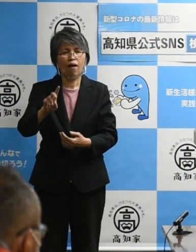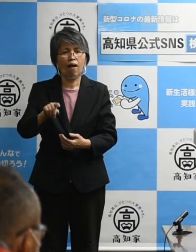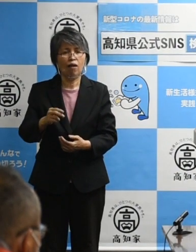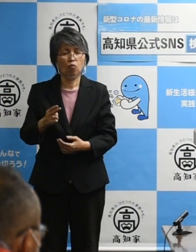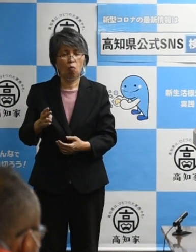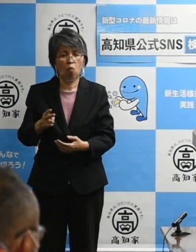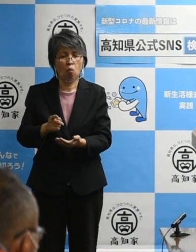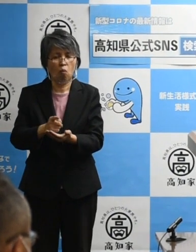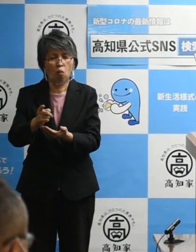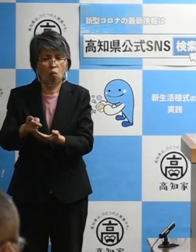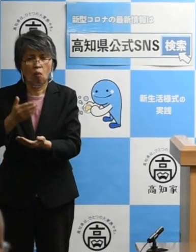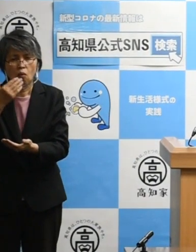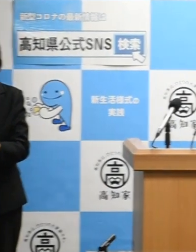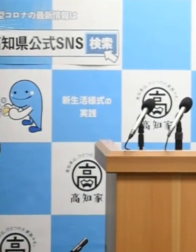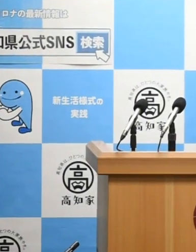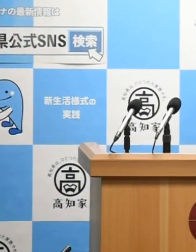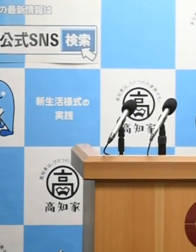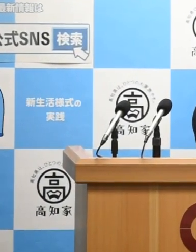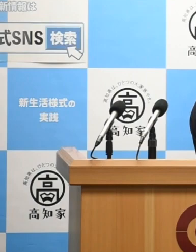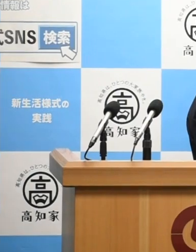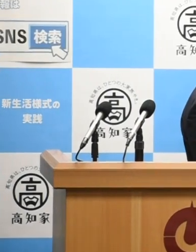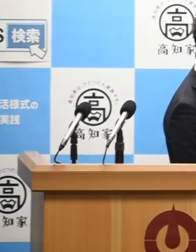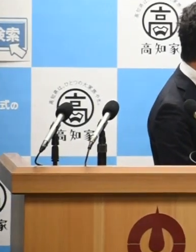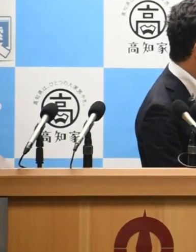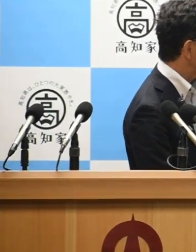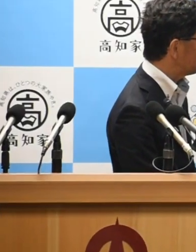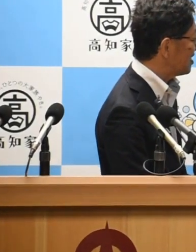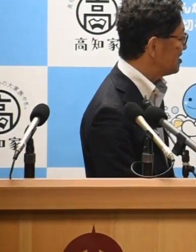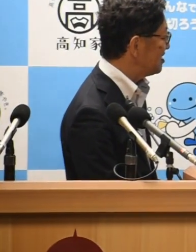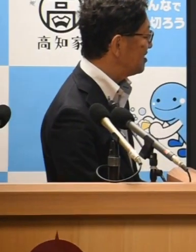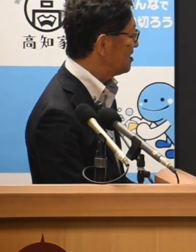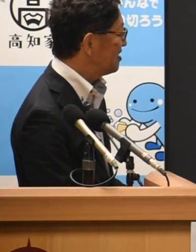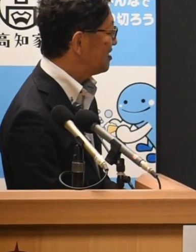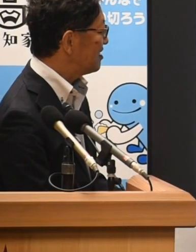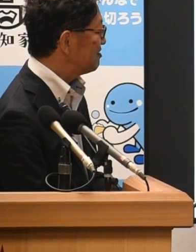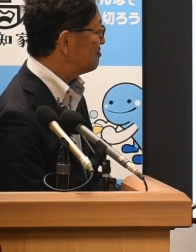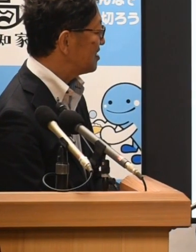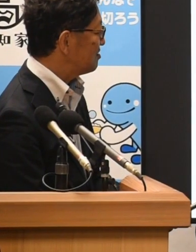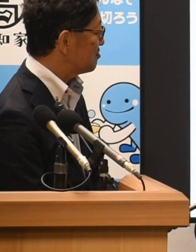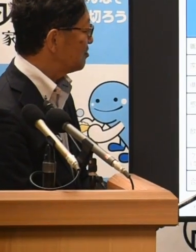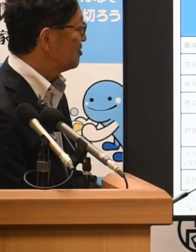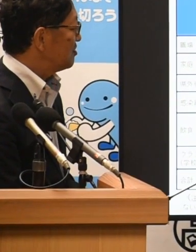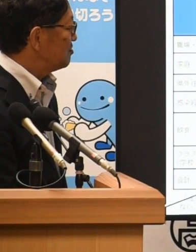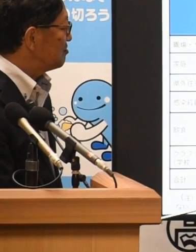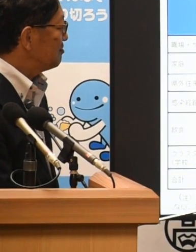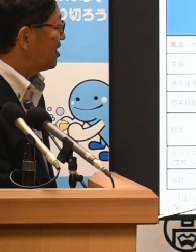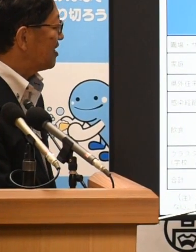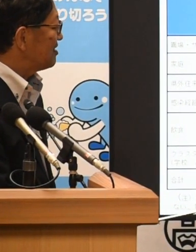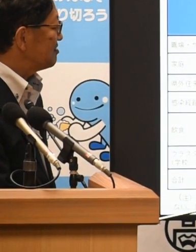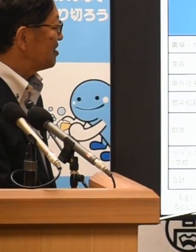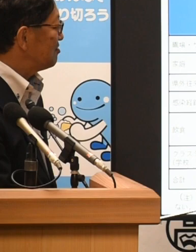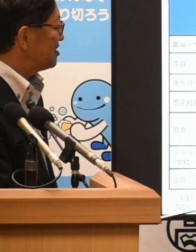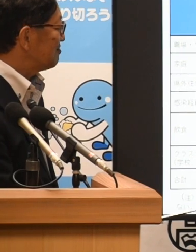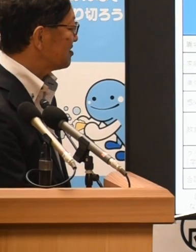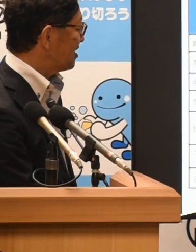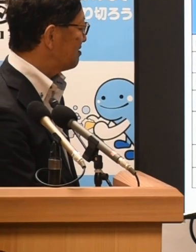がこの5月の連休までその後と分けた場合に増えているということは